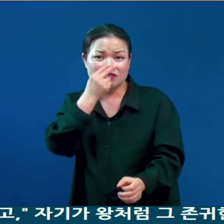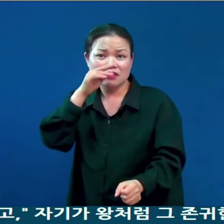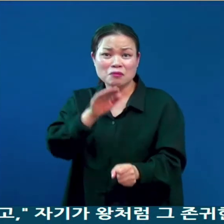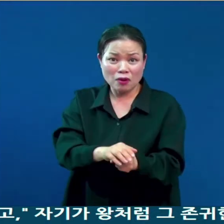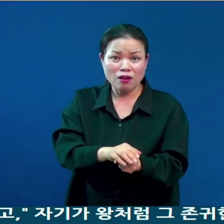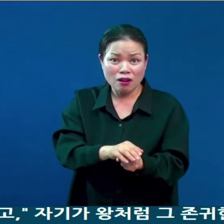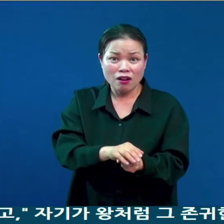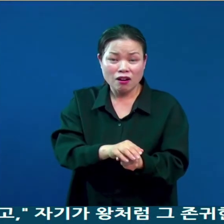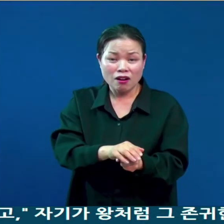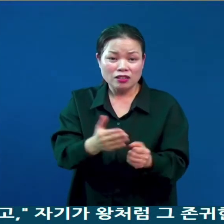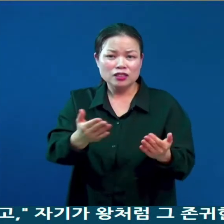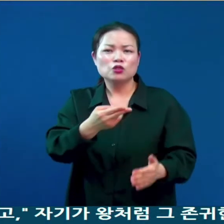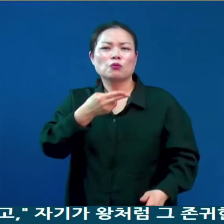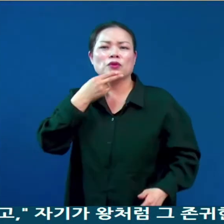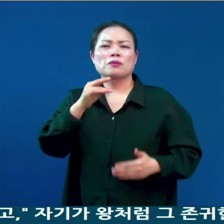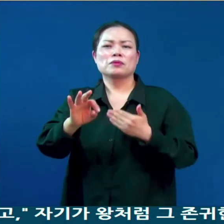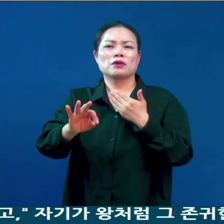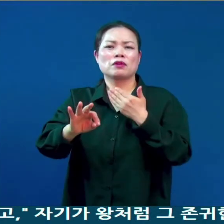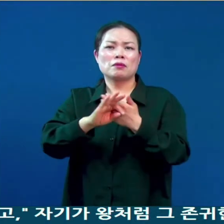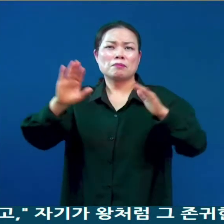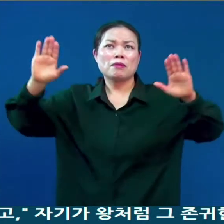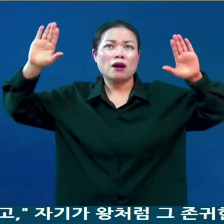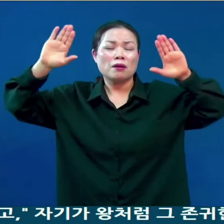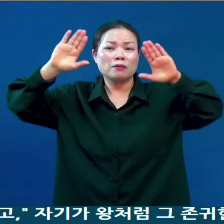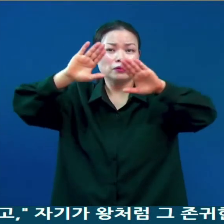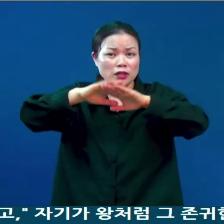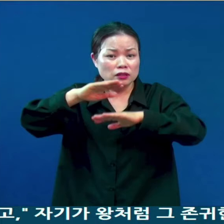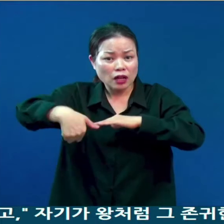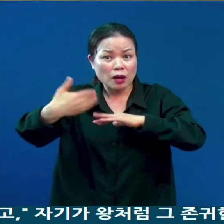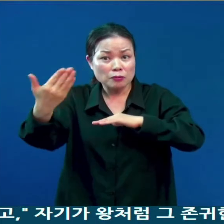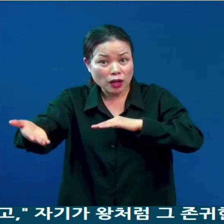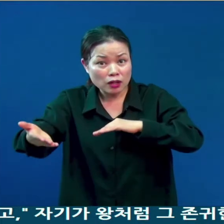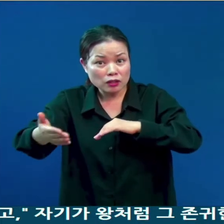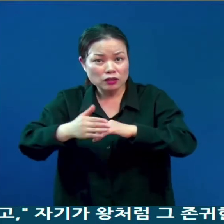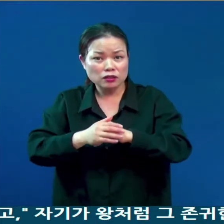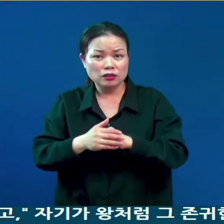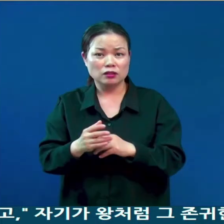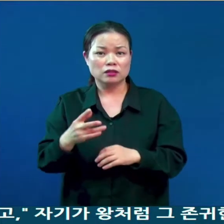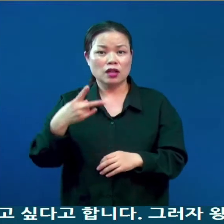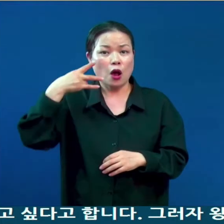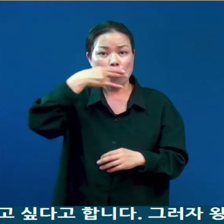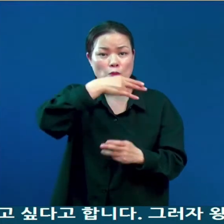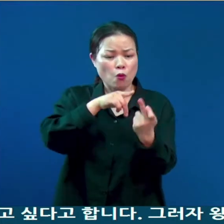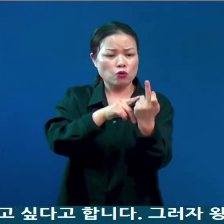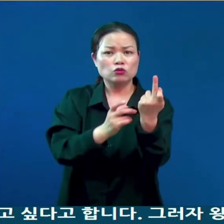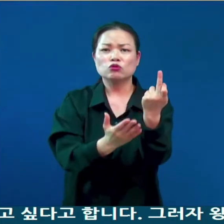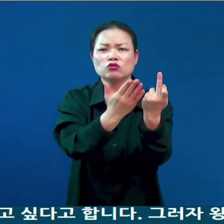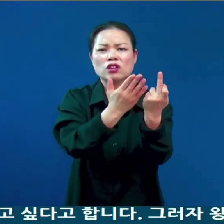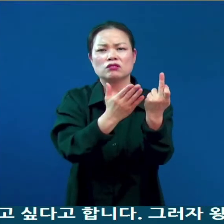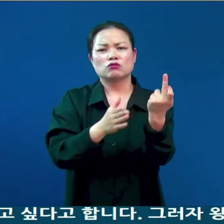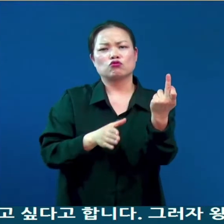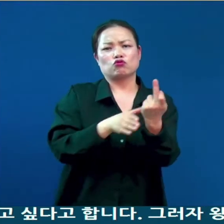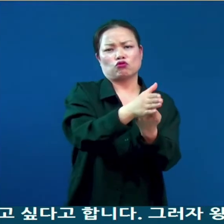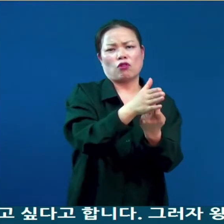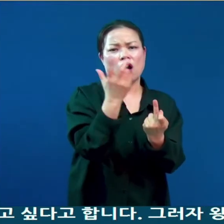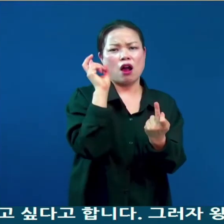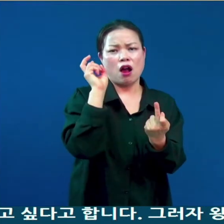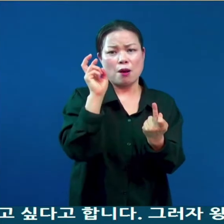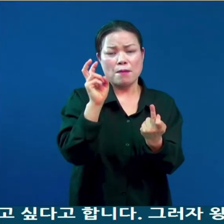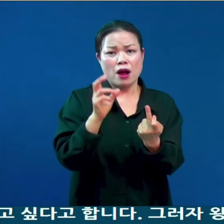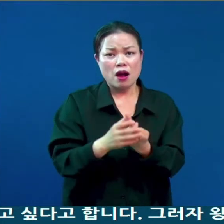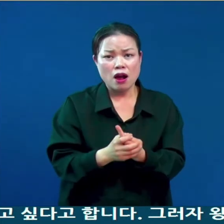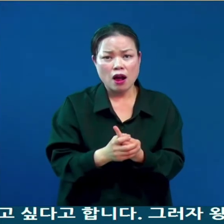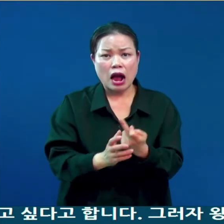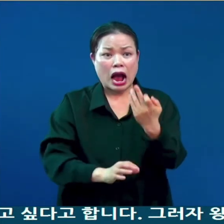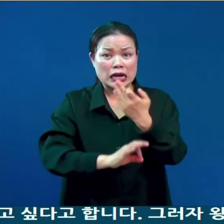만약 이 일이 아니었다면 밤중에 결재를 받아서 그 다음날 그 모르드게는 목숨을 잃어야만 했습니다. 그 다음날